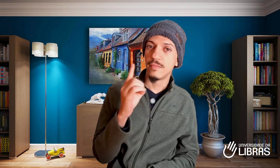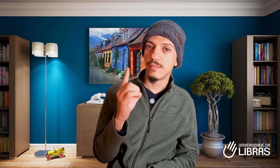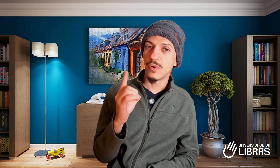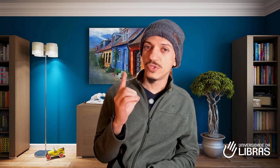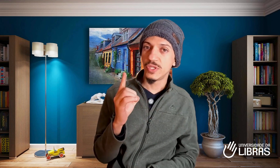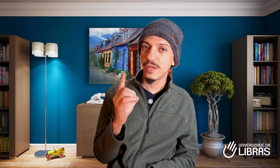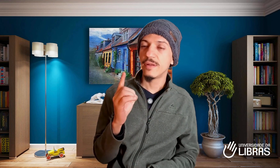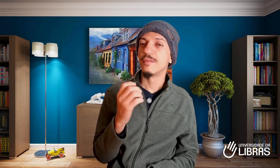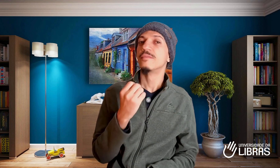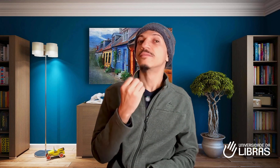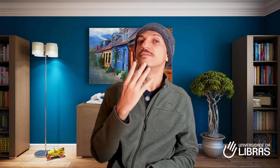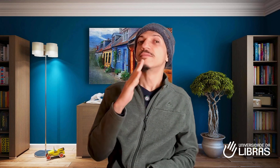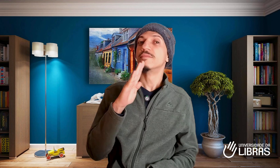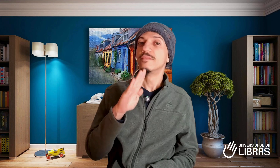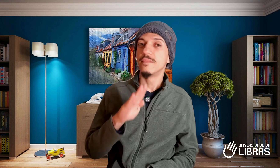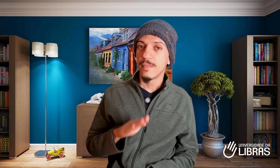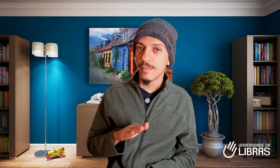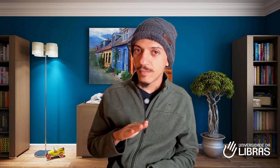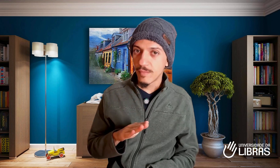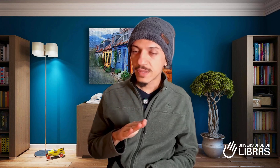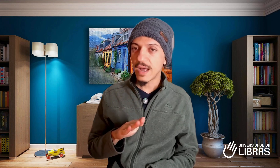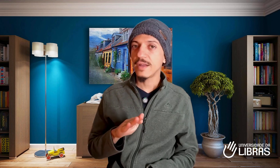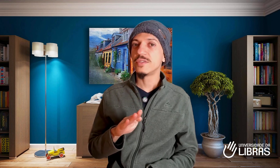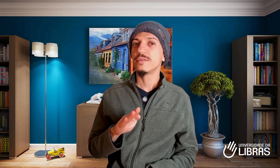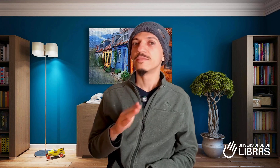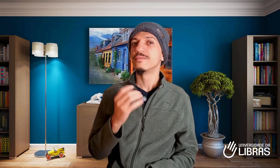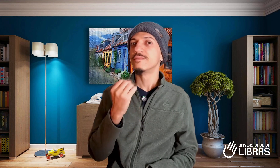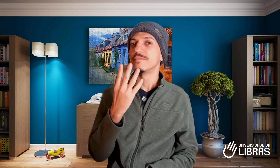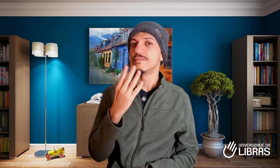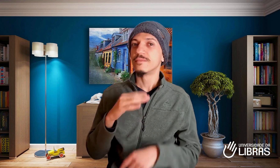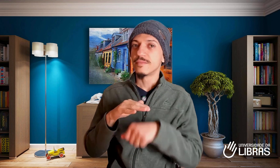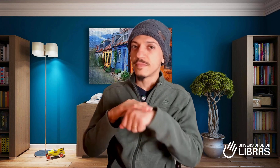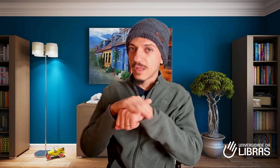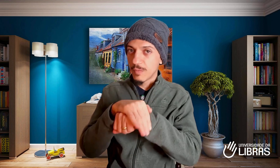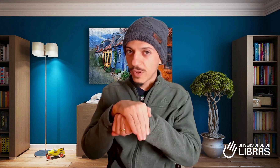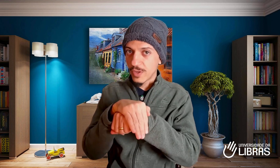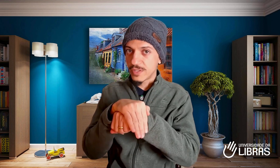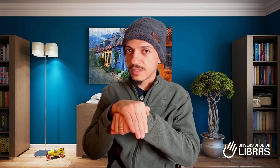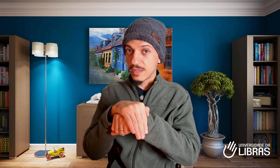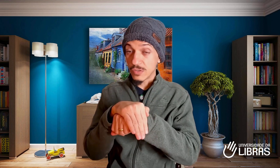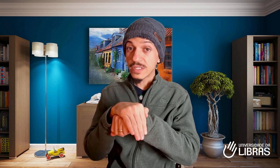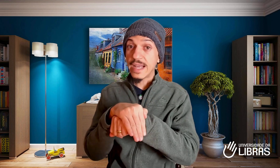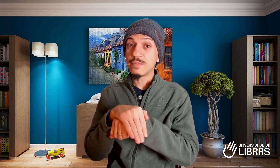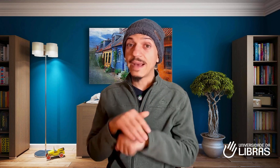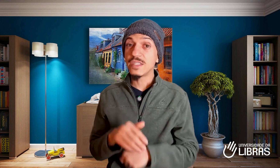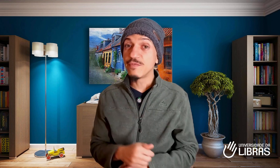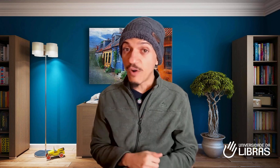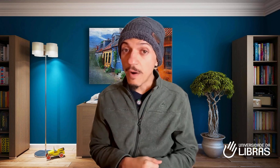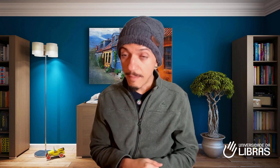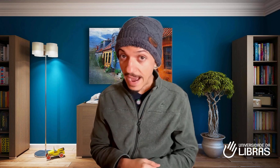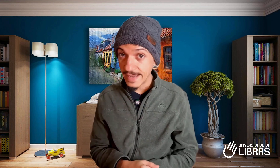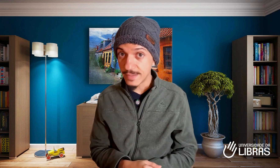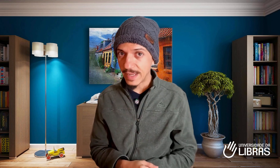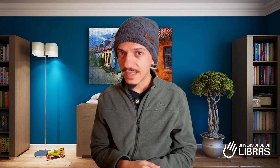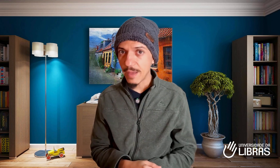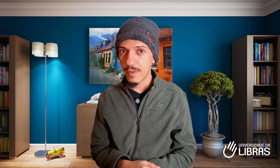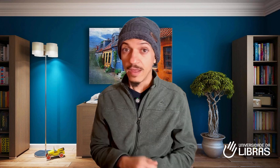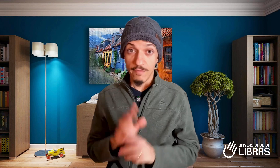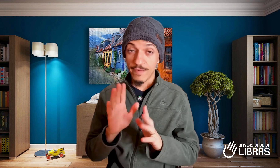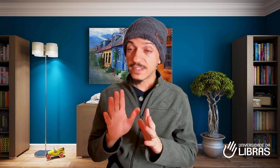bom dia, boa tarde, boa noite. São sinais mais formais, percebe? Vou fazer de